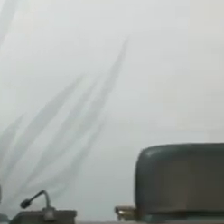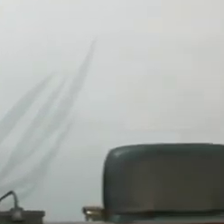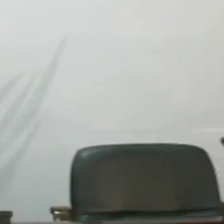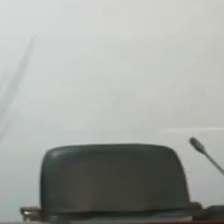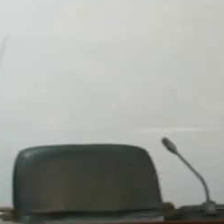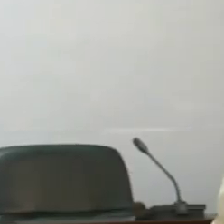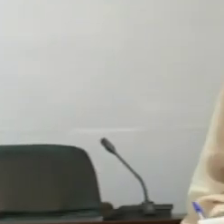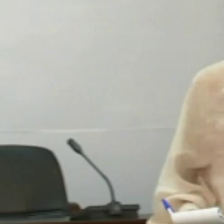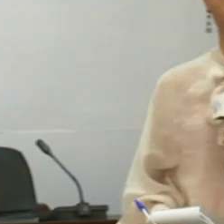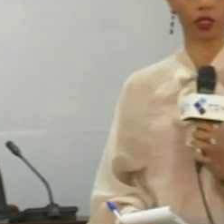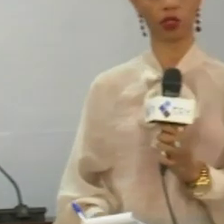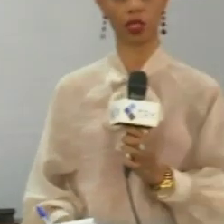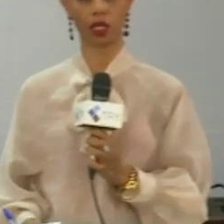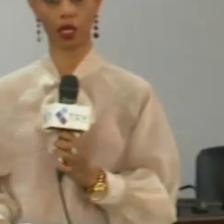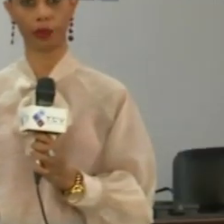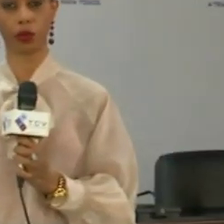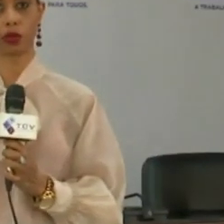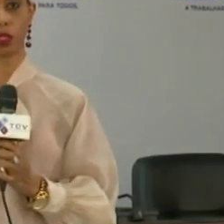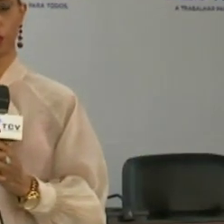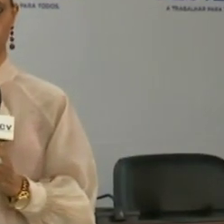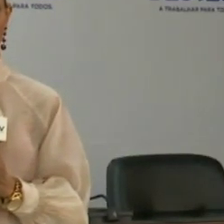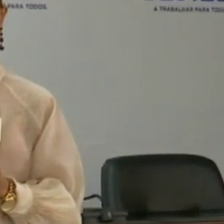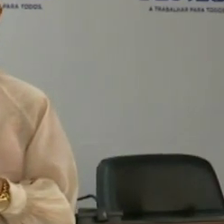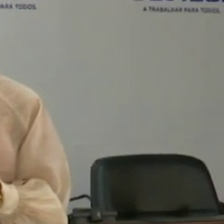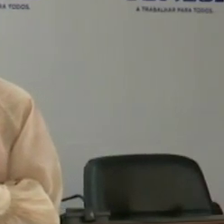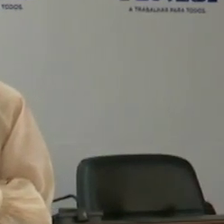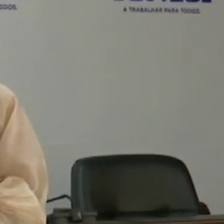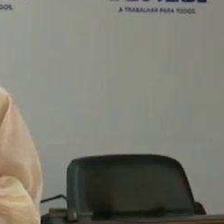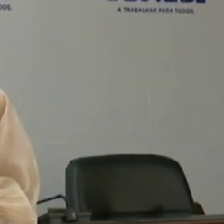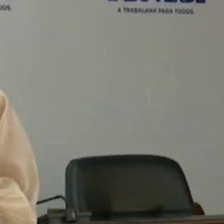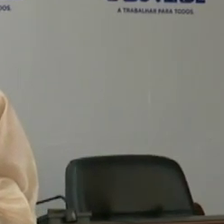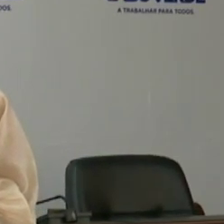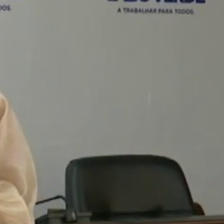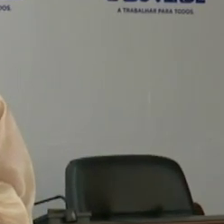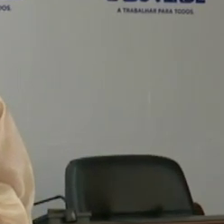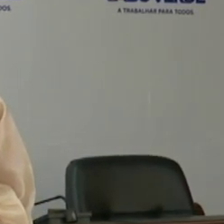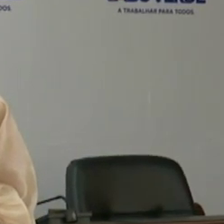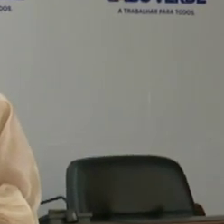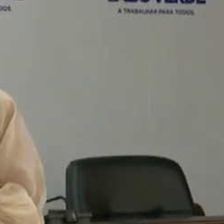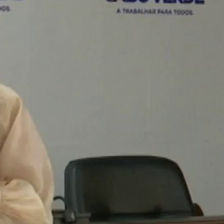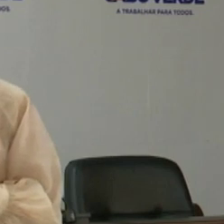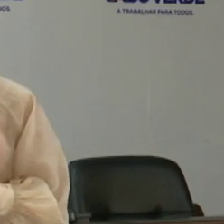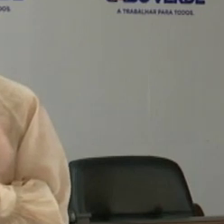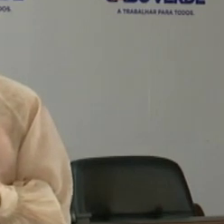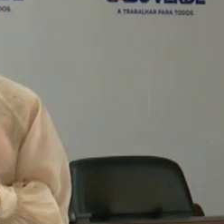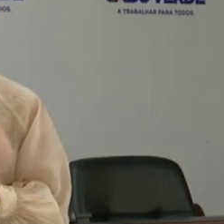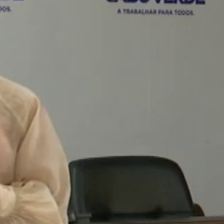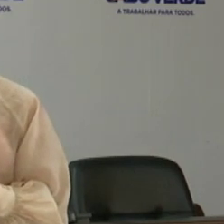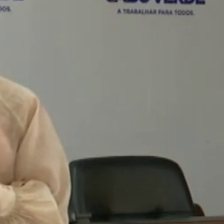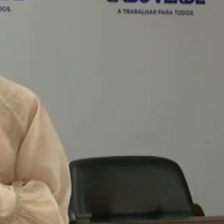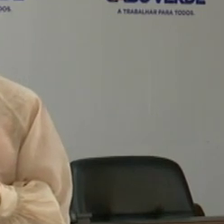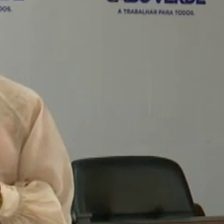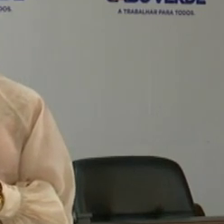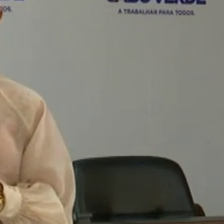São então os dados trazidos aqui pelo Diretor Nacional de Saúde, Jorge Noel Barreto,